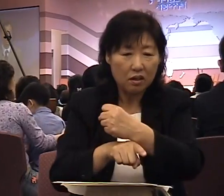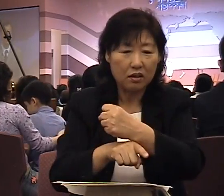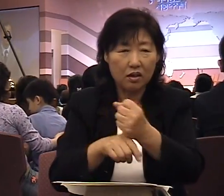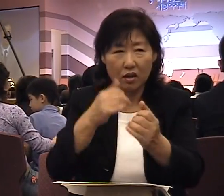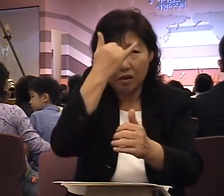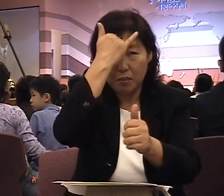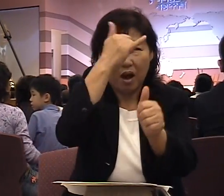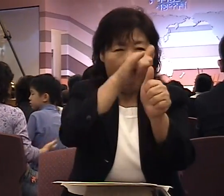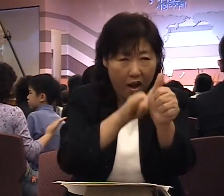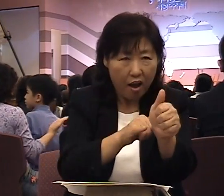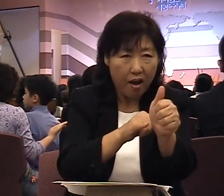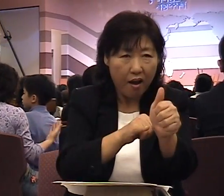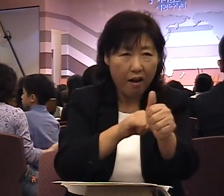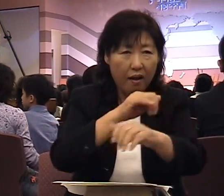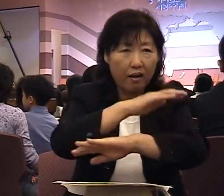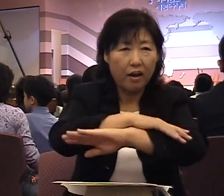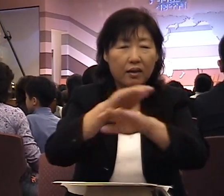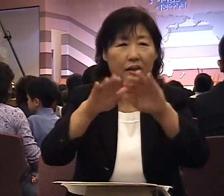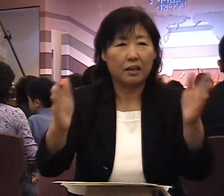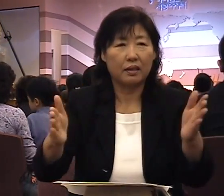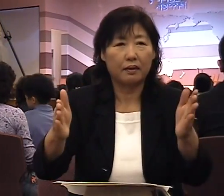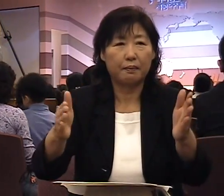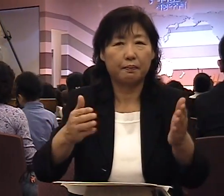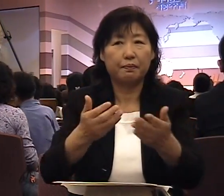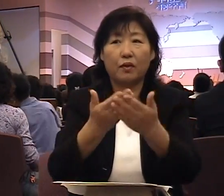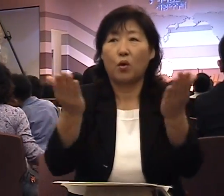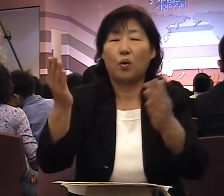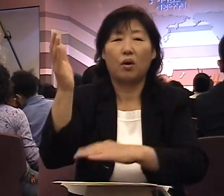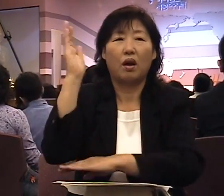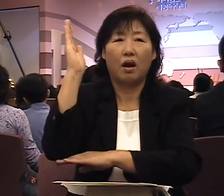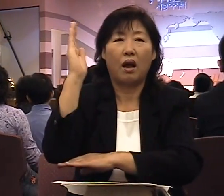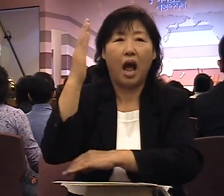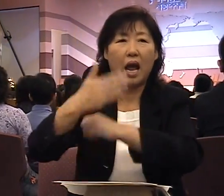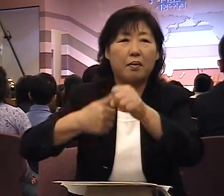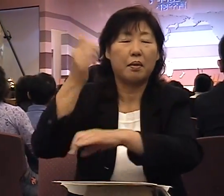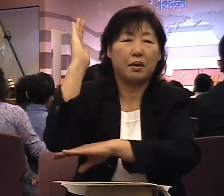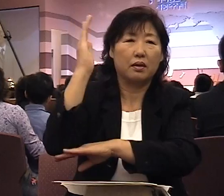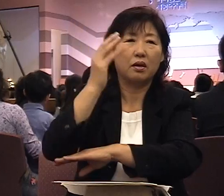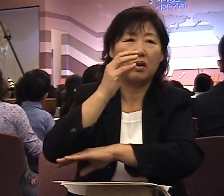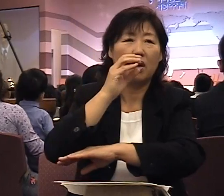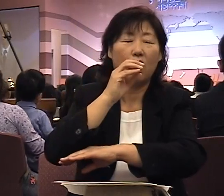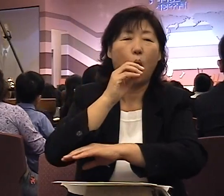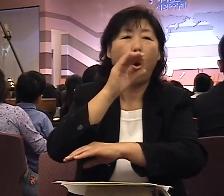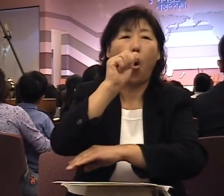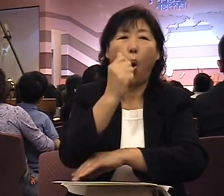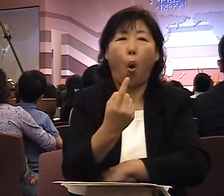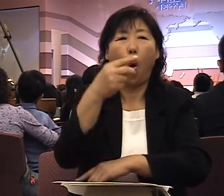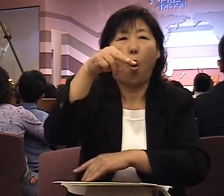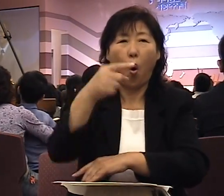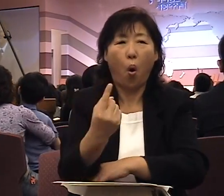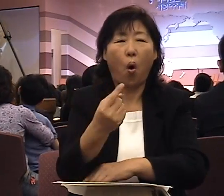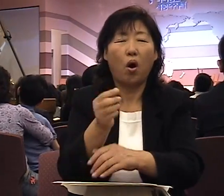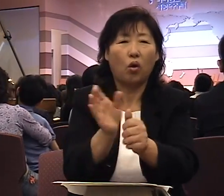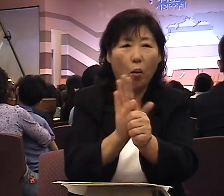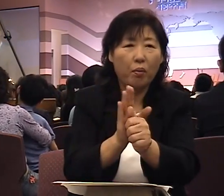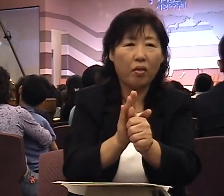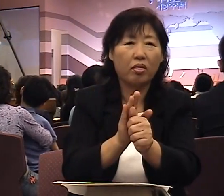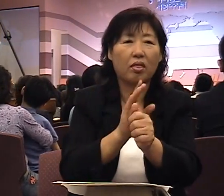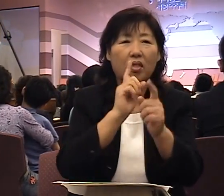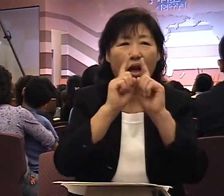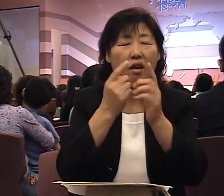이 강단에서 여러분들을 향해 하나님 말씀으로 호소하고 권면하고 있는 것입니다.